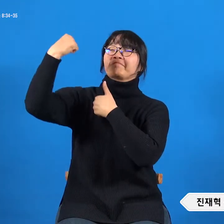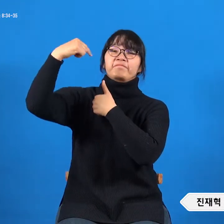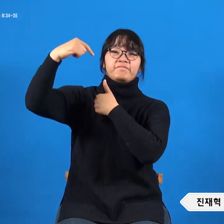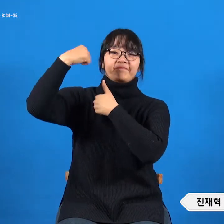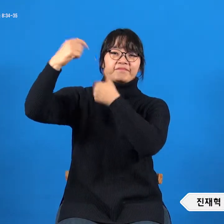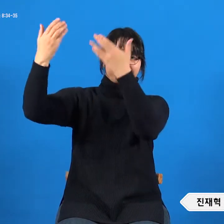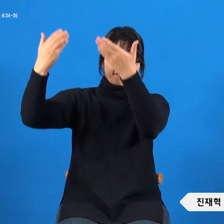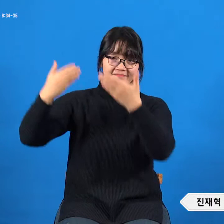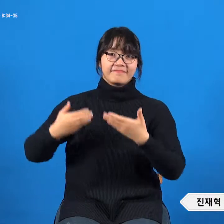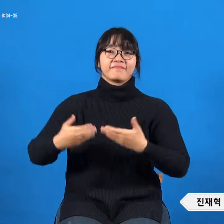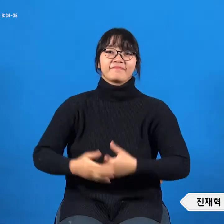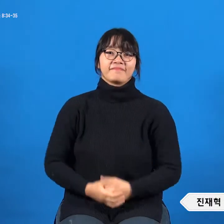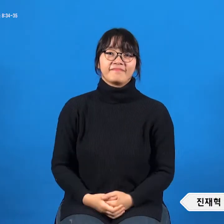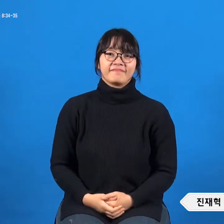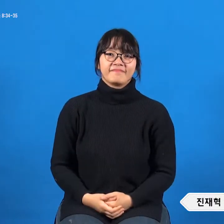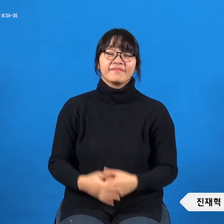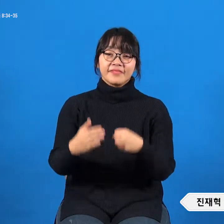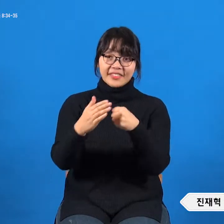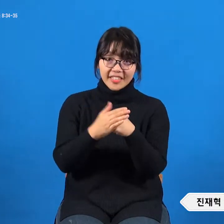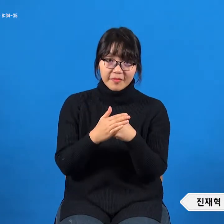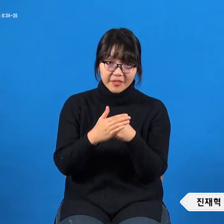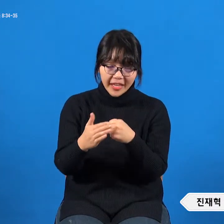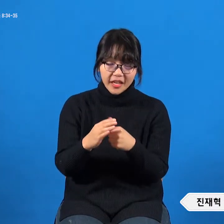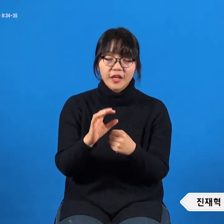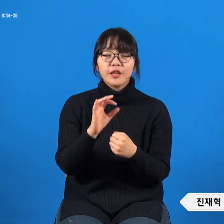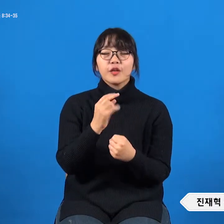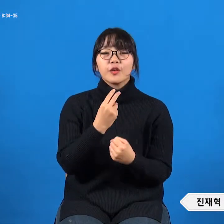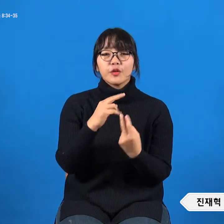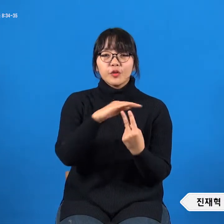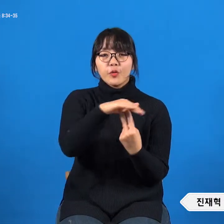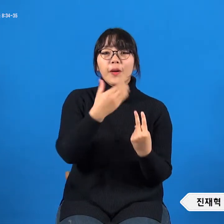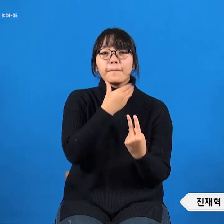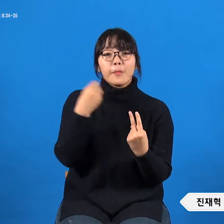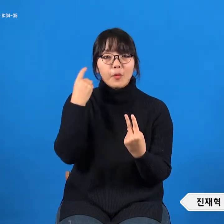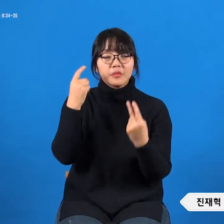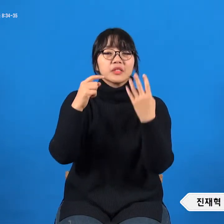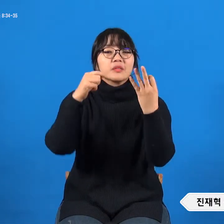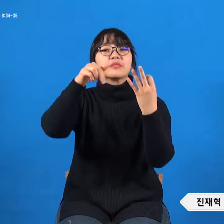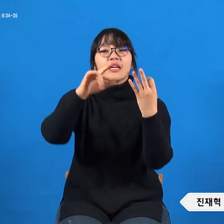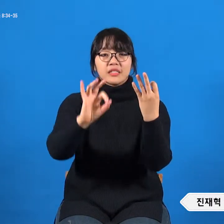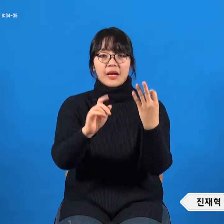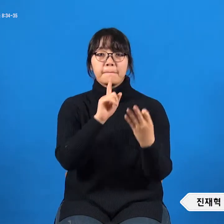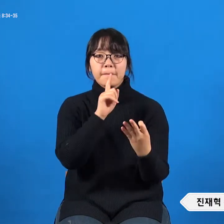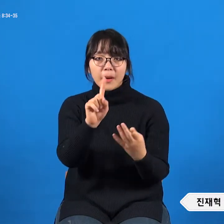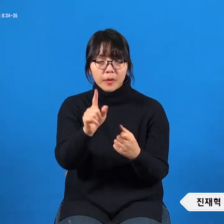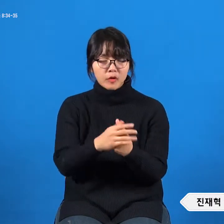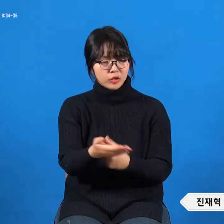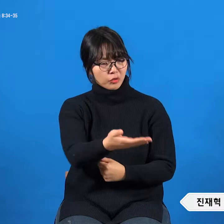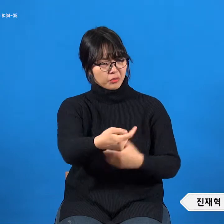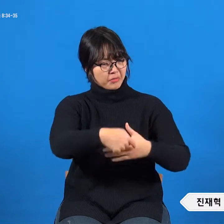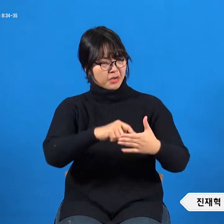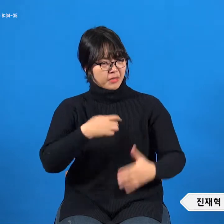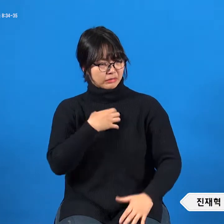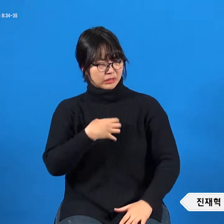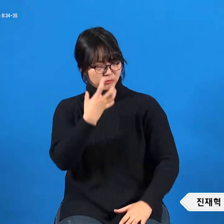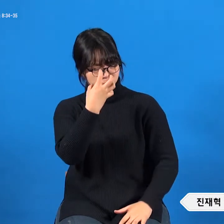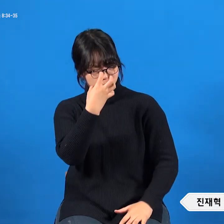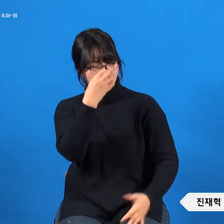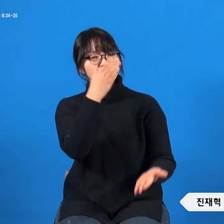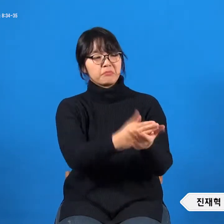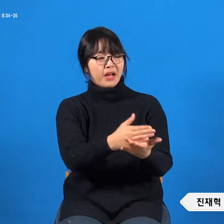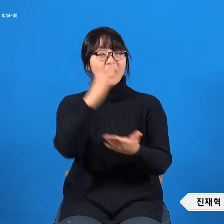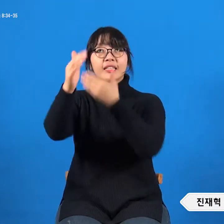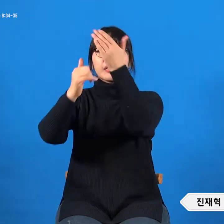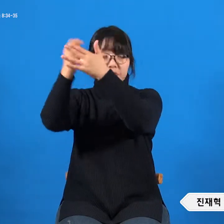말씀하고 있습니다. 그러므로 요한복음 14장은 우리에게 말씀합니다. 너희는 마음에 근심하지 말라.